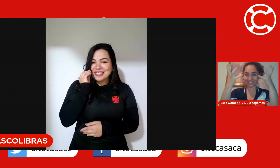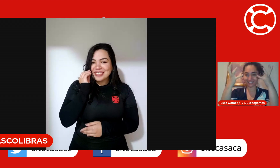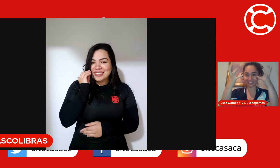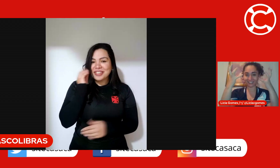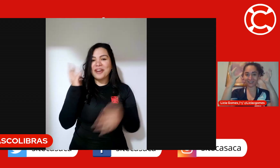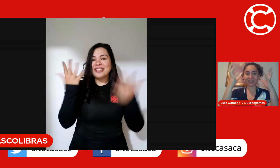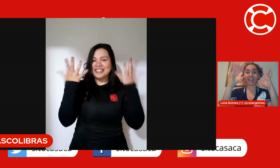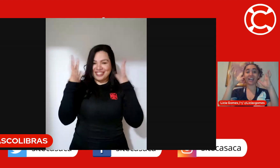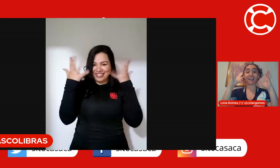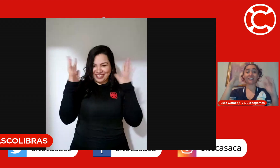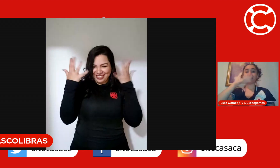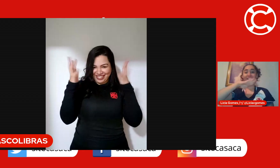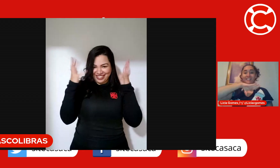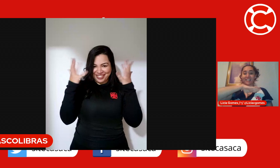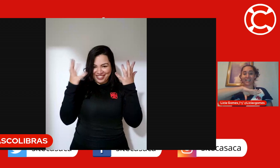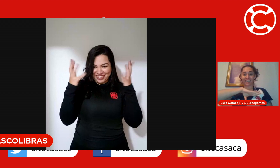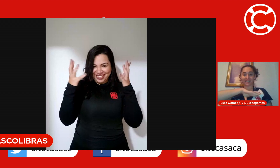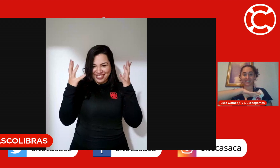Saudações